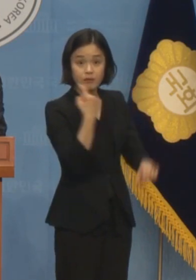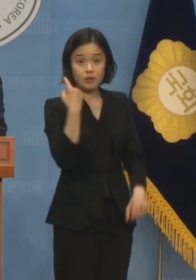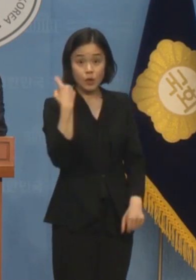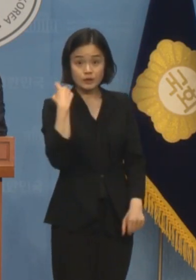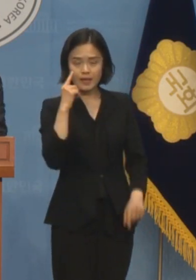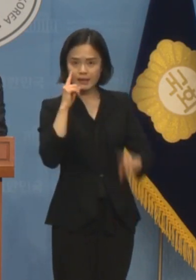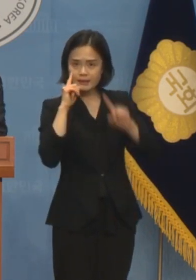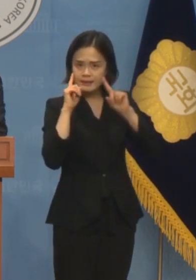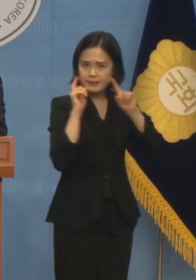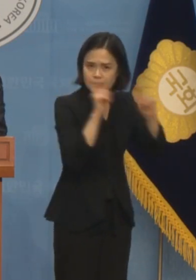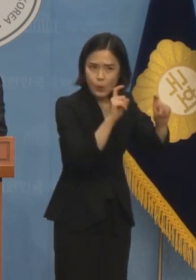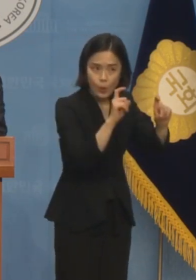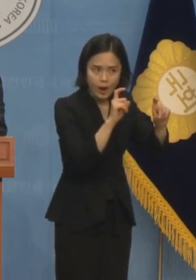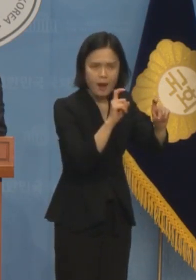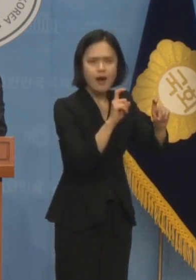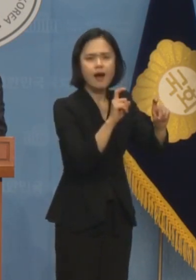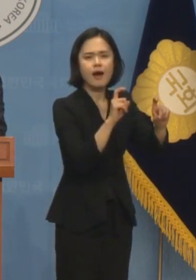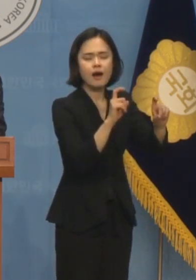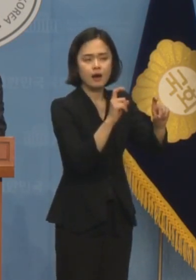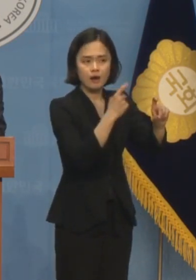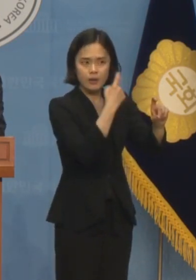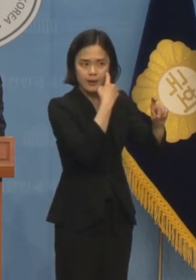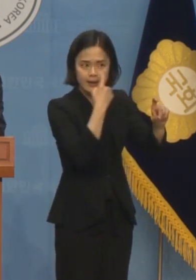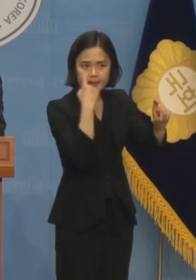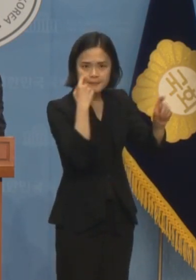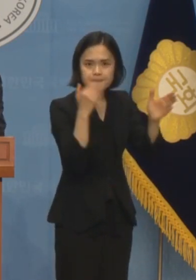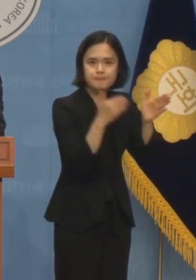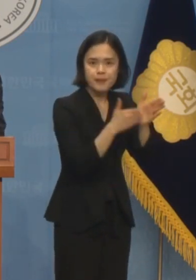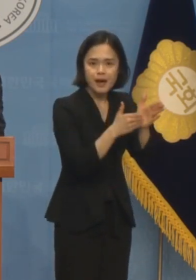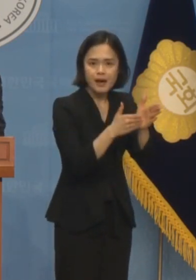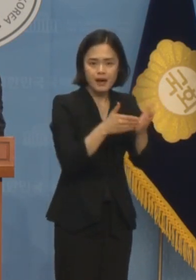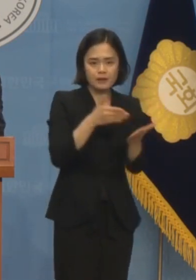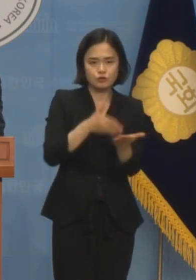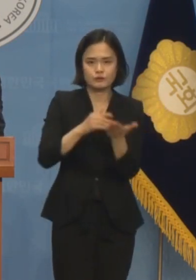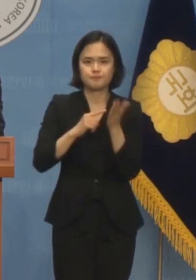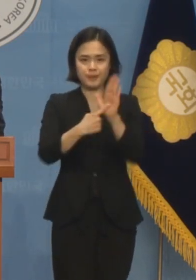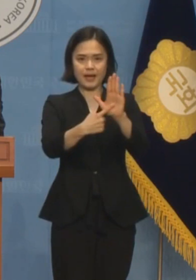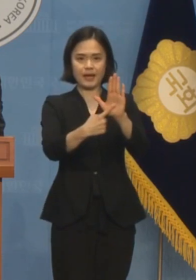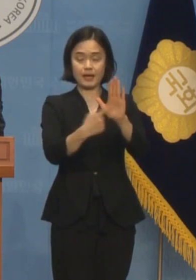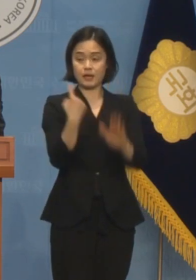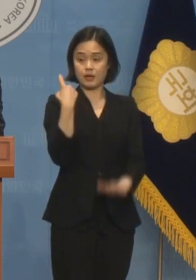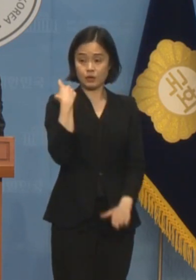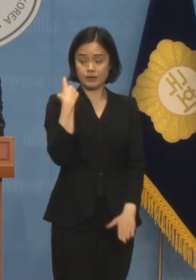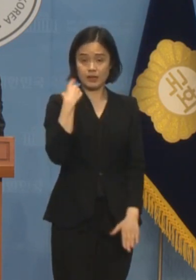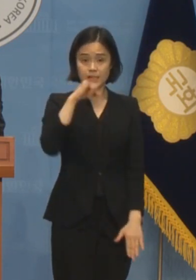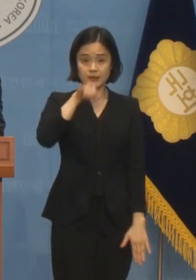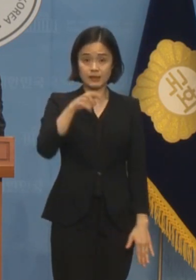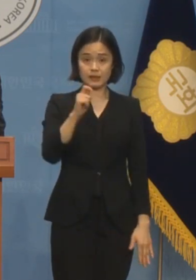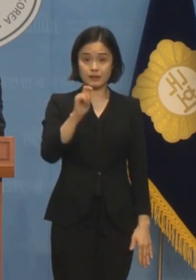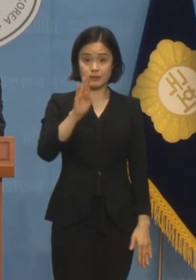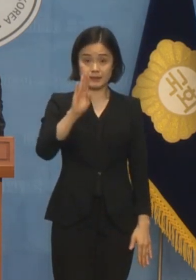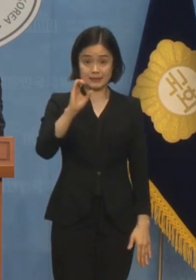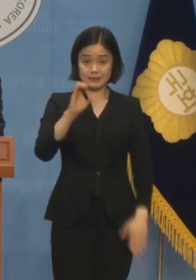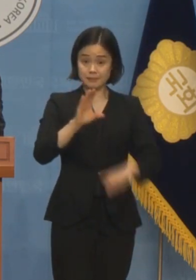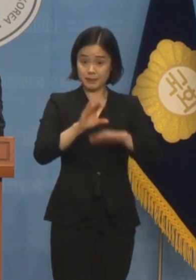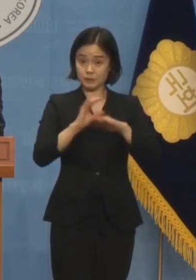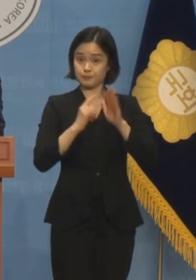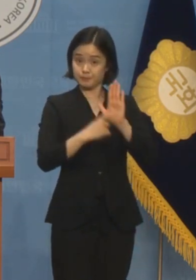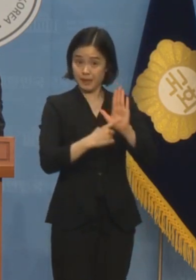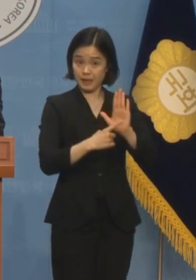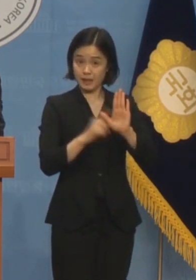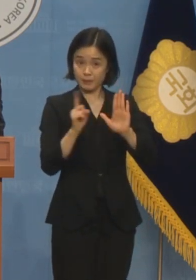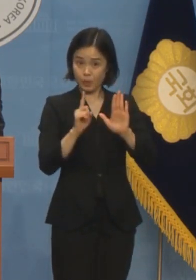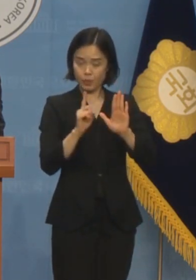구체적인 정황이 담긴 보도가 나왔습니다. 어제 JTBC 보도에 따르면 도이치모터스